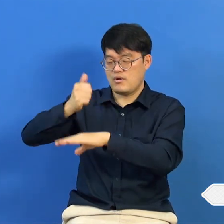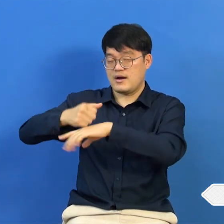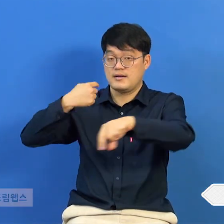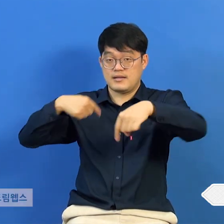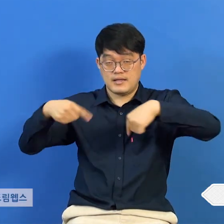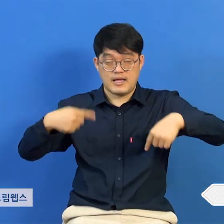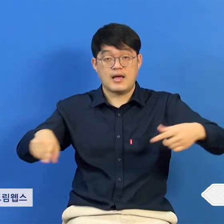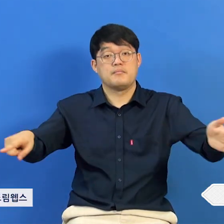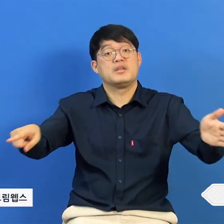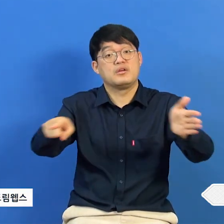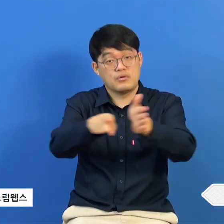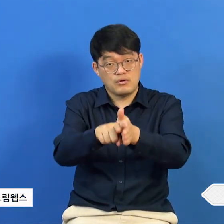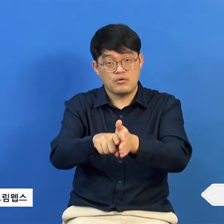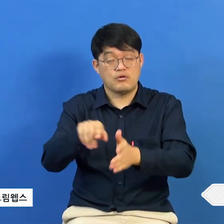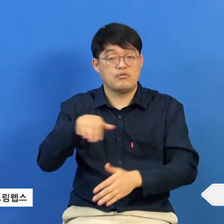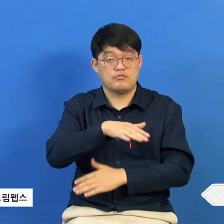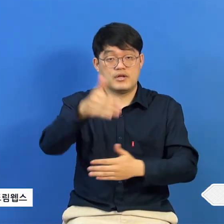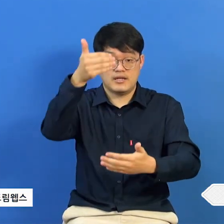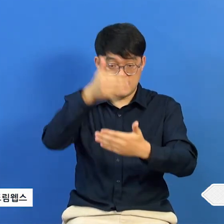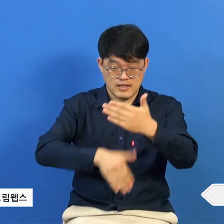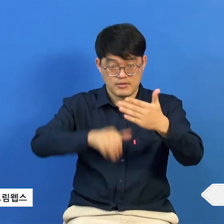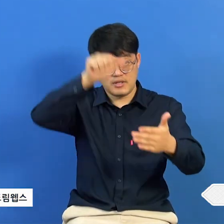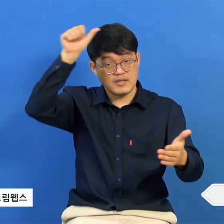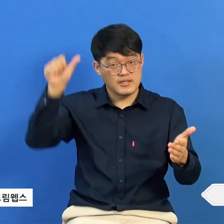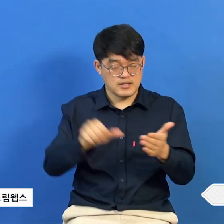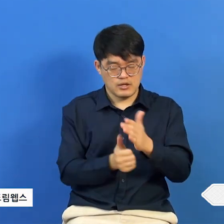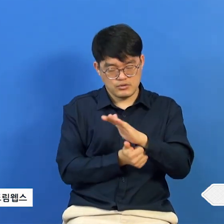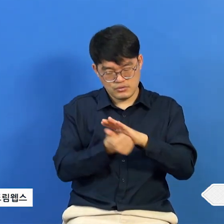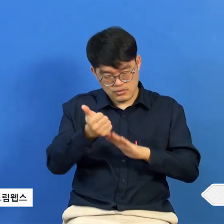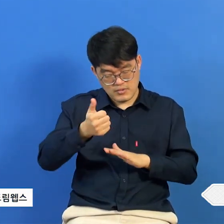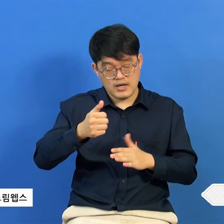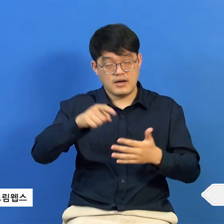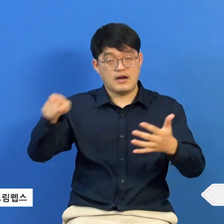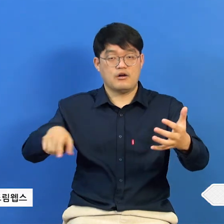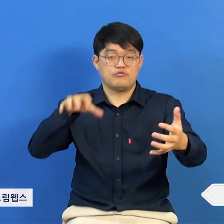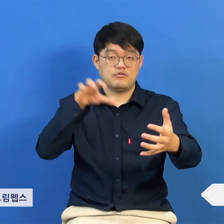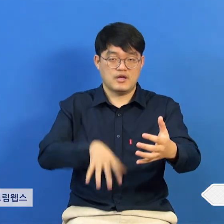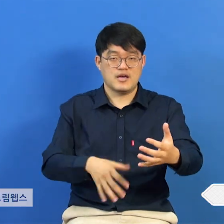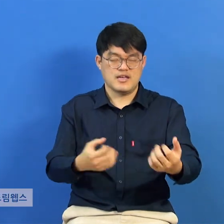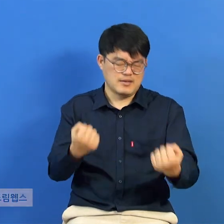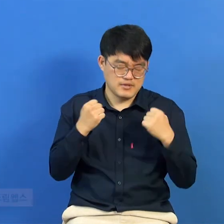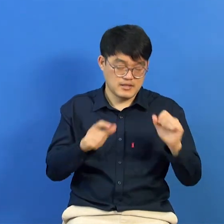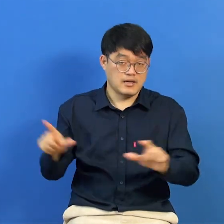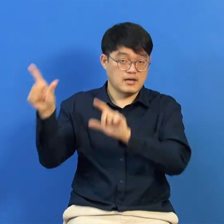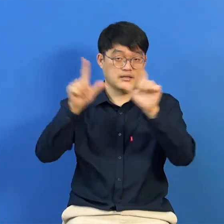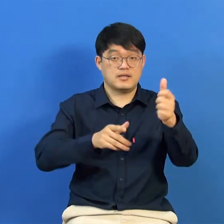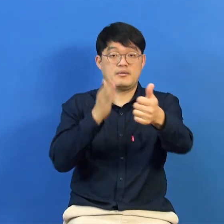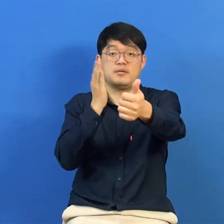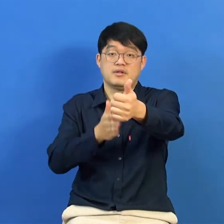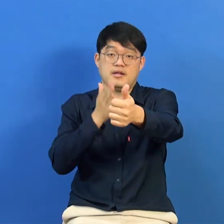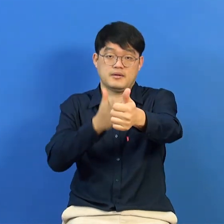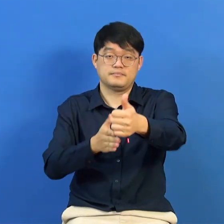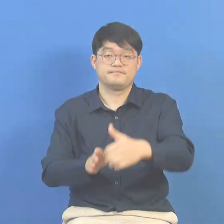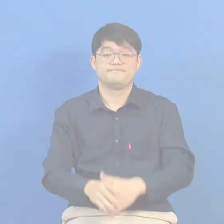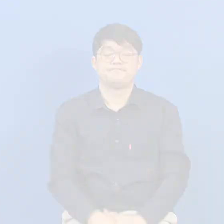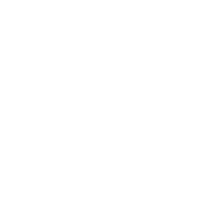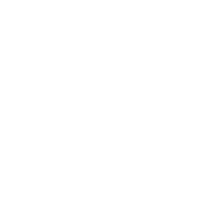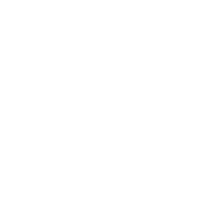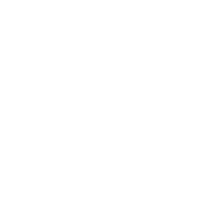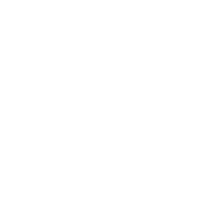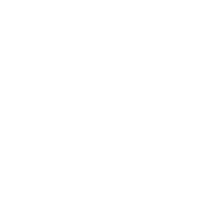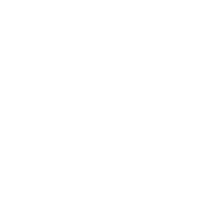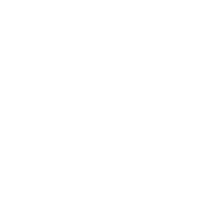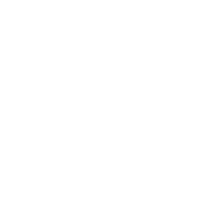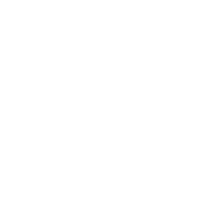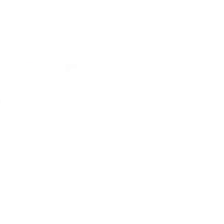것을 믿고 우리 남은 생애를 소망 가운데 힘차게 걸어갈 수 있기를 바랍니다.